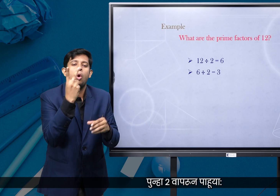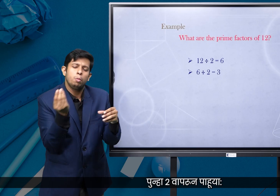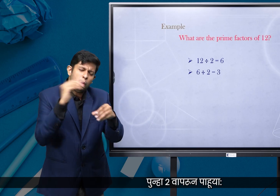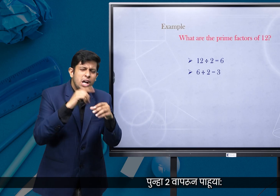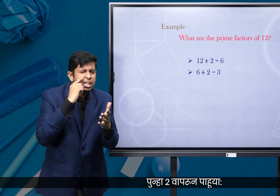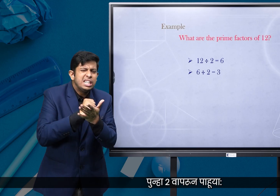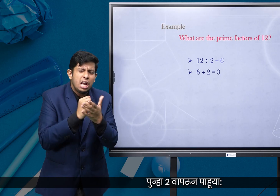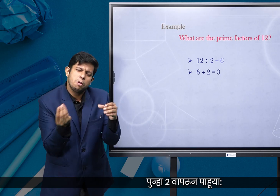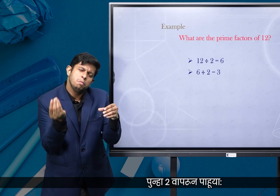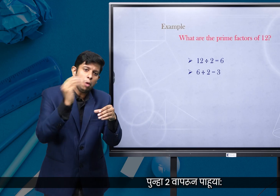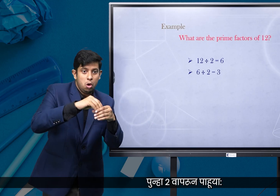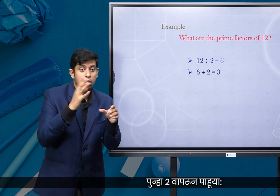पाहूया.